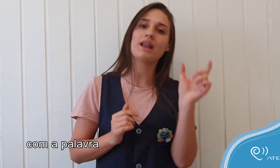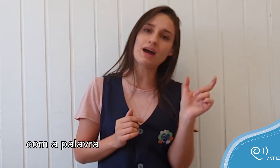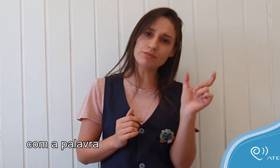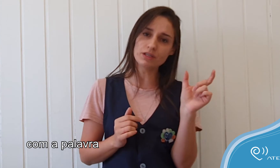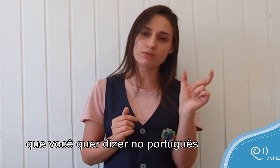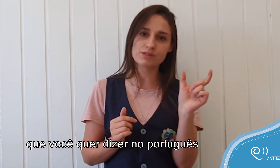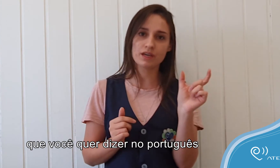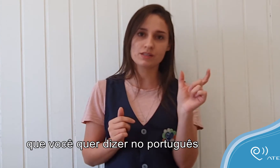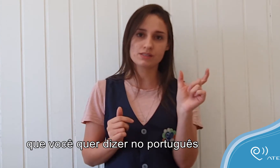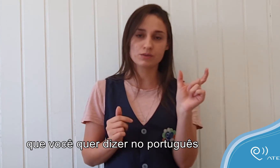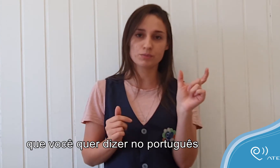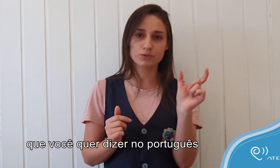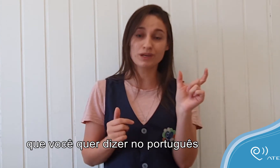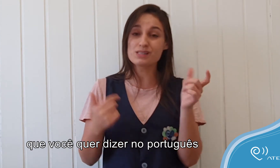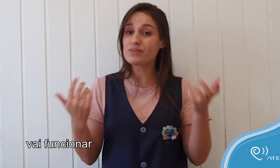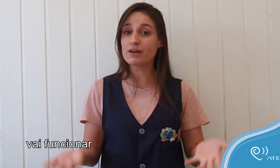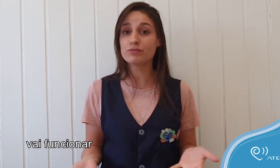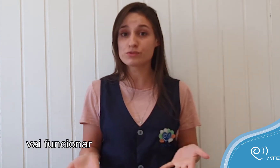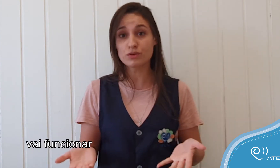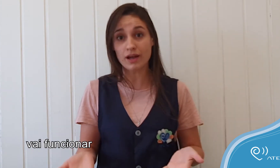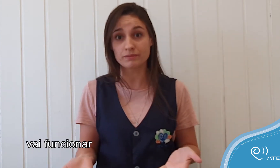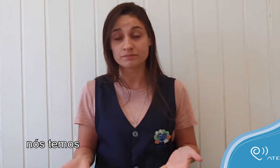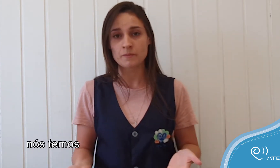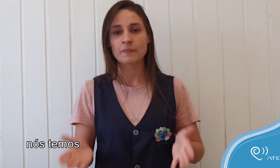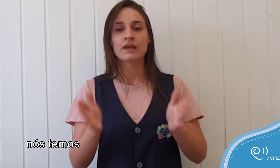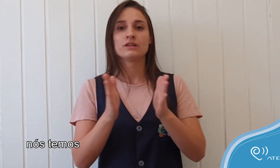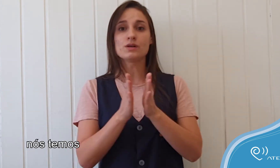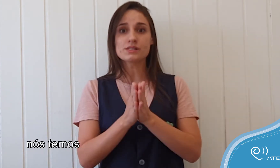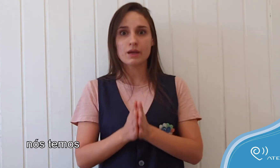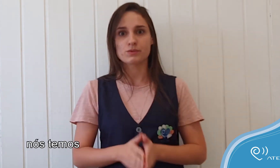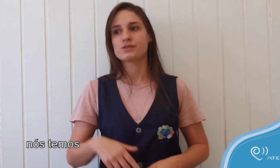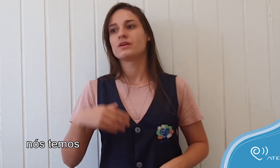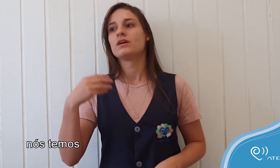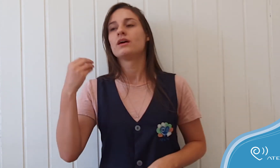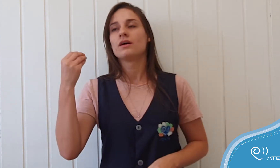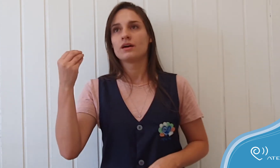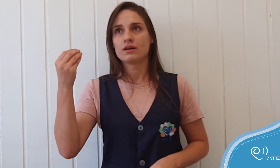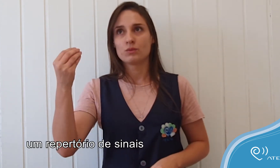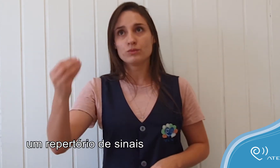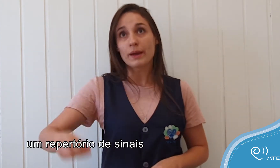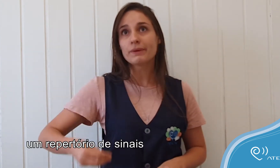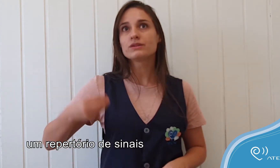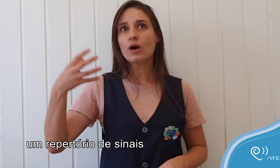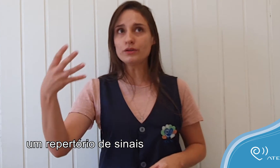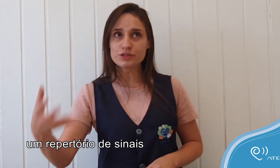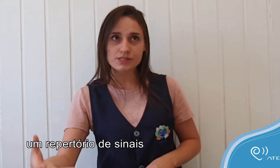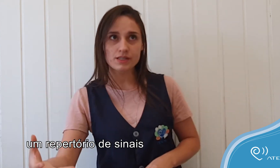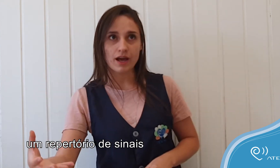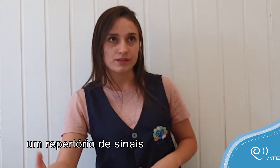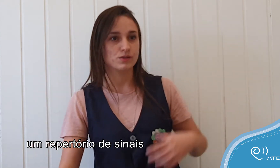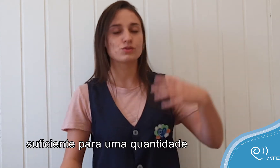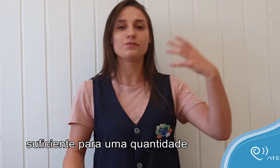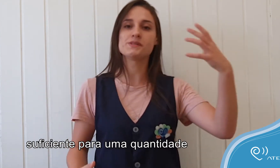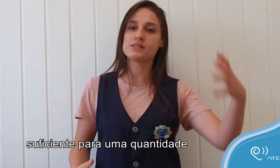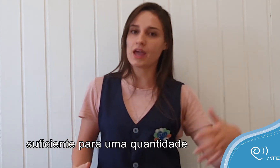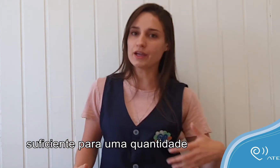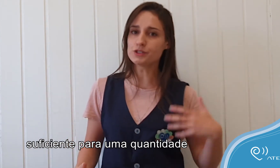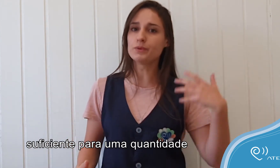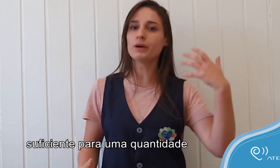palavra que você quer dizer no português vai funcionar. Nós temos um repertório de sinais suficiente para uma